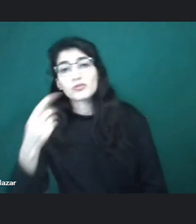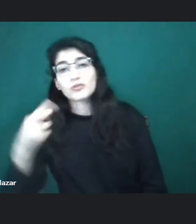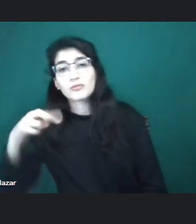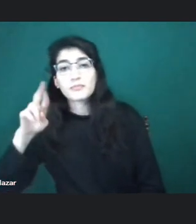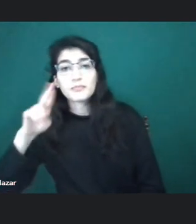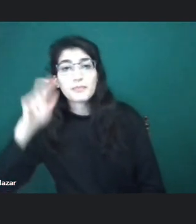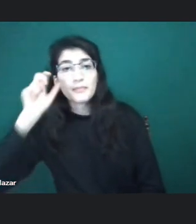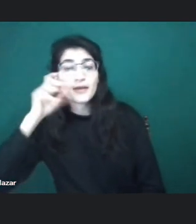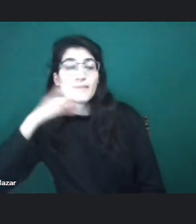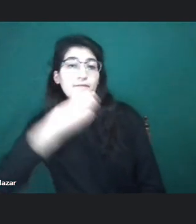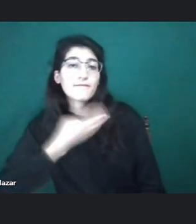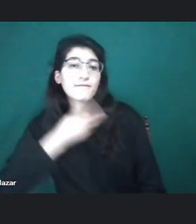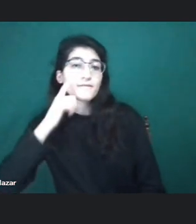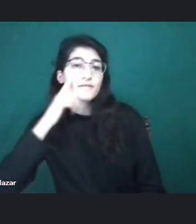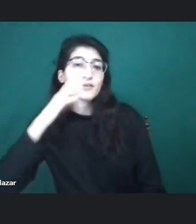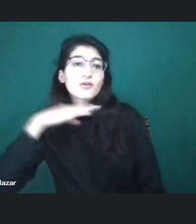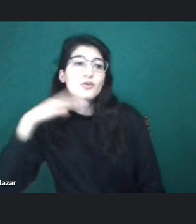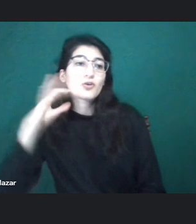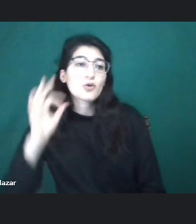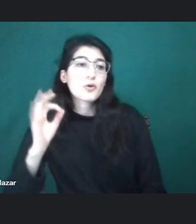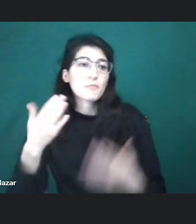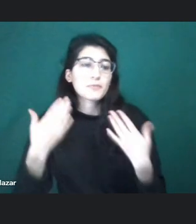Bien.